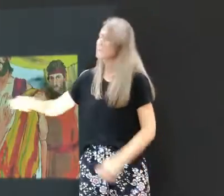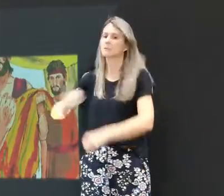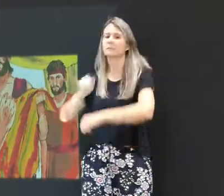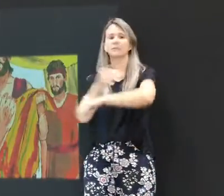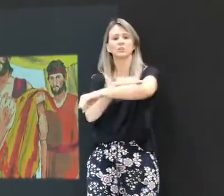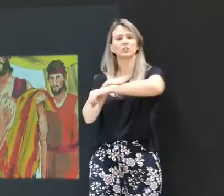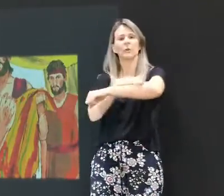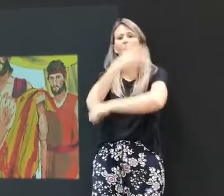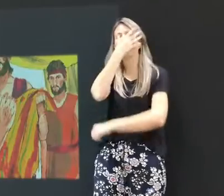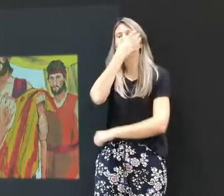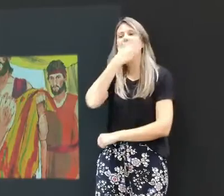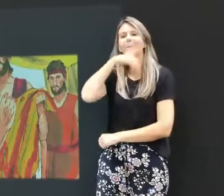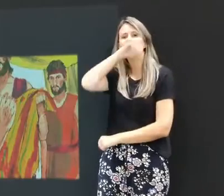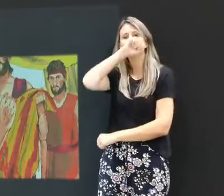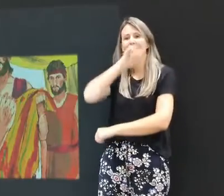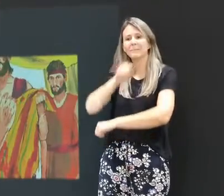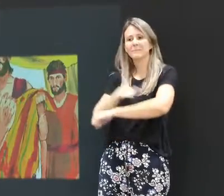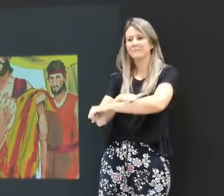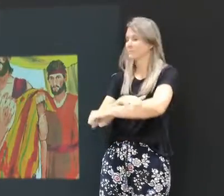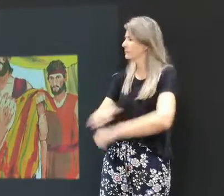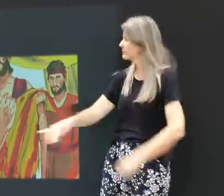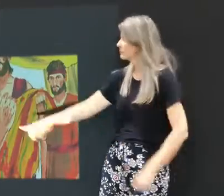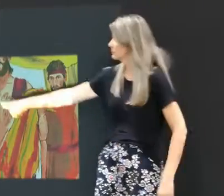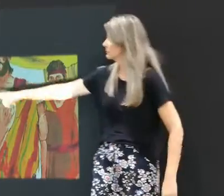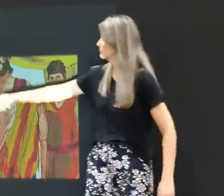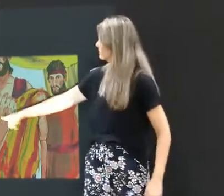Olha, o pai. Esse é o Jacó, o pai.